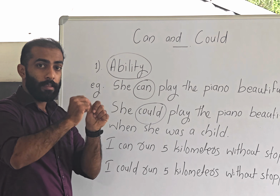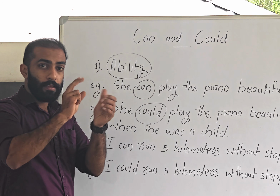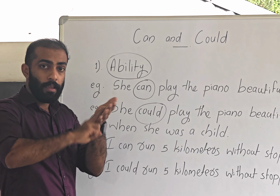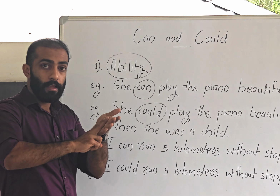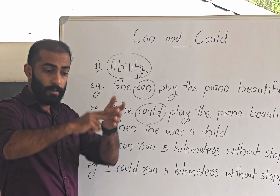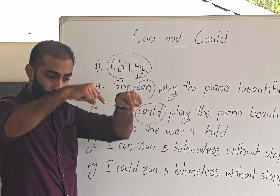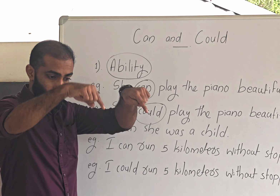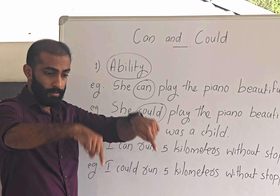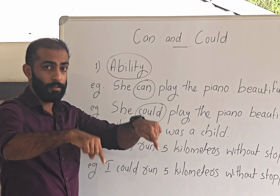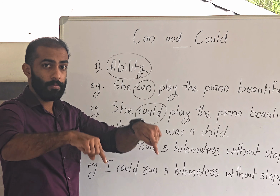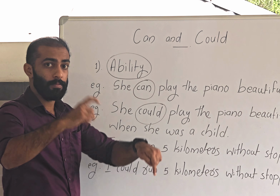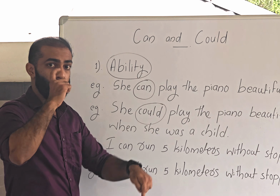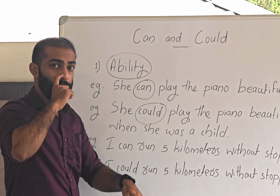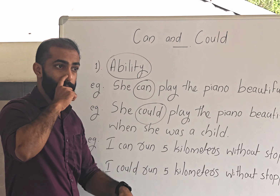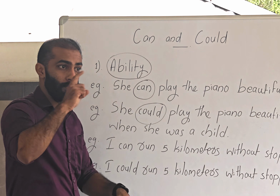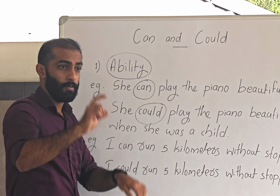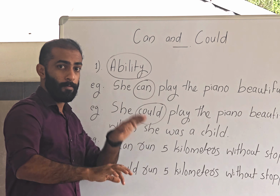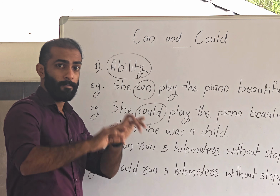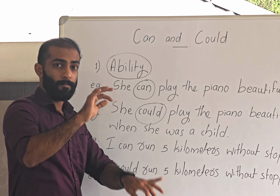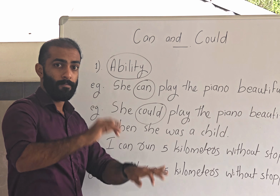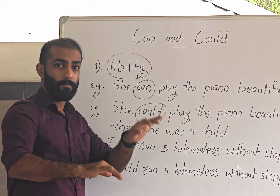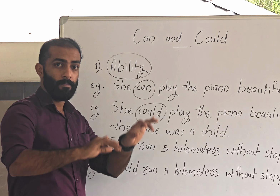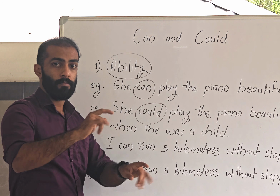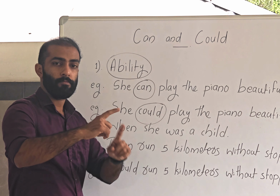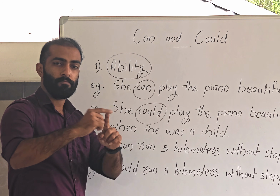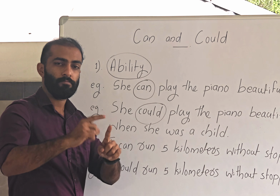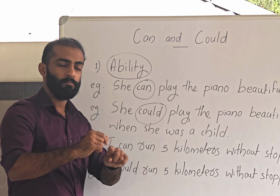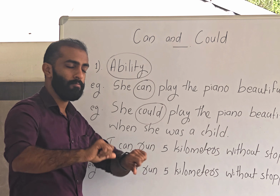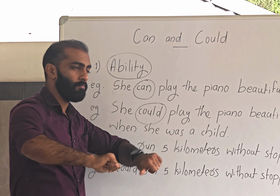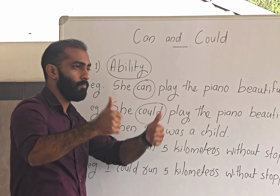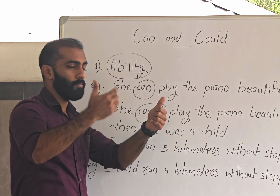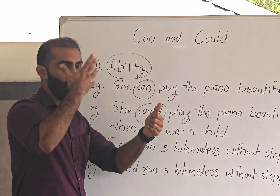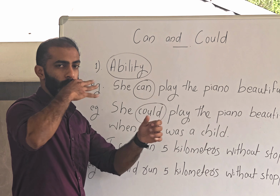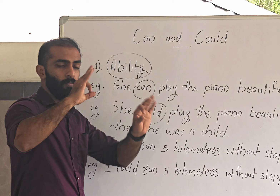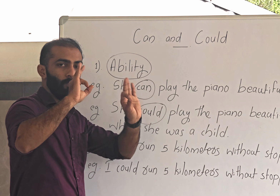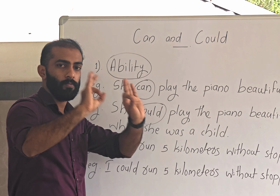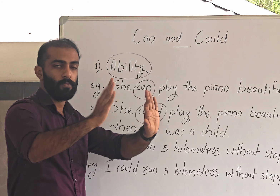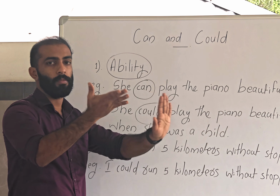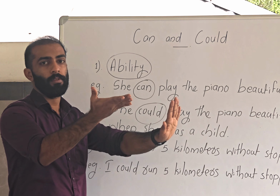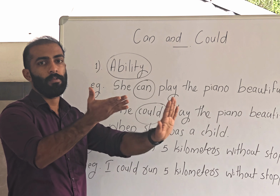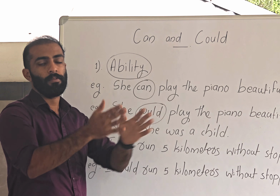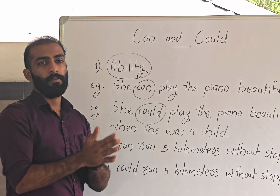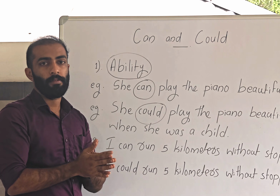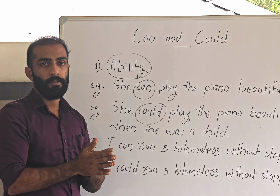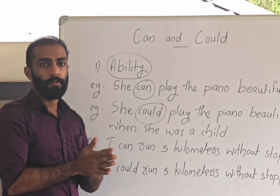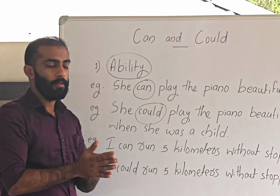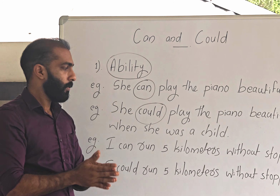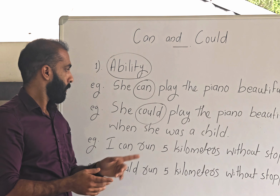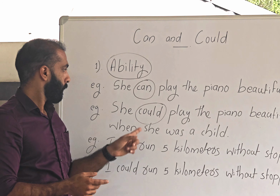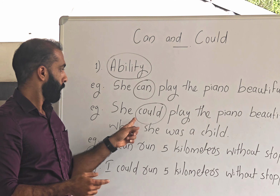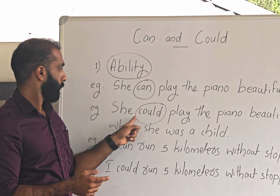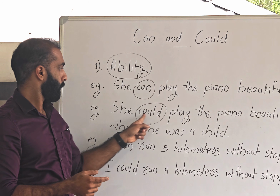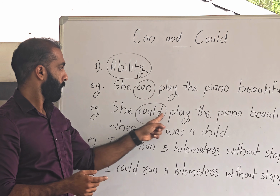അതുകൊണ്ട് തന്നെ ക്യാൻ എന്ന് പറയുന്നത് പ്രസന്റ് എബിലിറ്റി, അതായത് നമുക്ക് ഇപ്പോൾ ചെയ്യാൻ കഴിയുന്ന കാര്യത്തെയും, അതുപോലെ കുഡ് എന്ന്